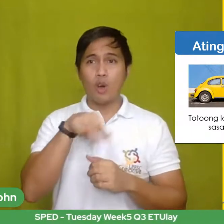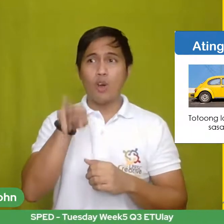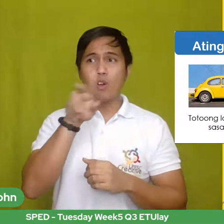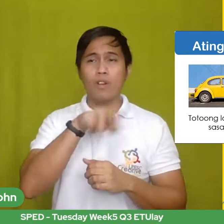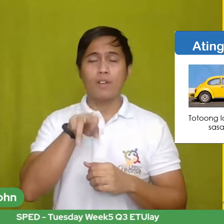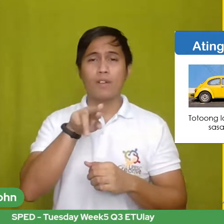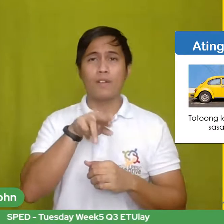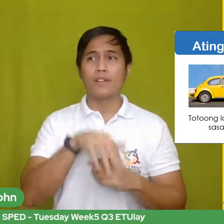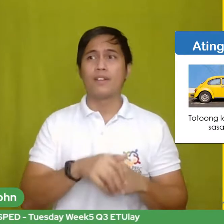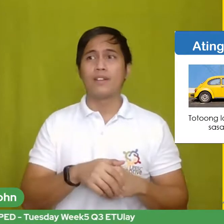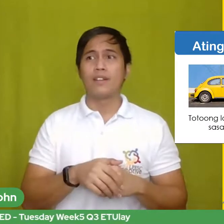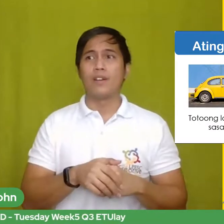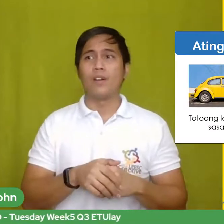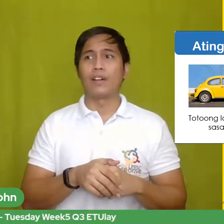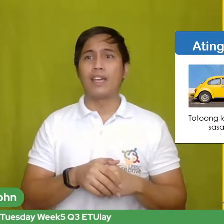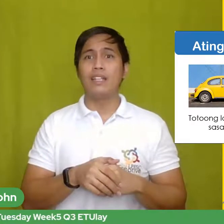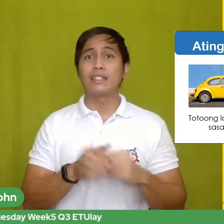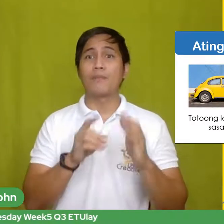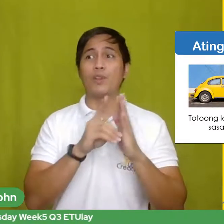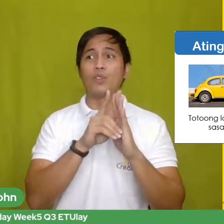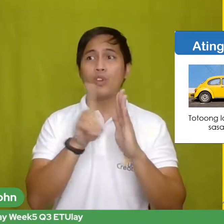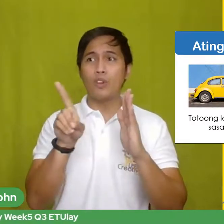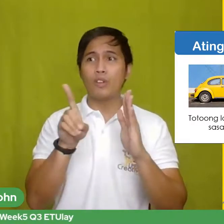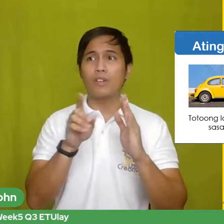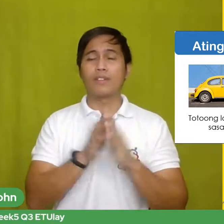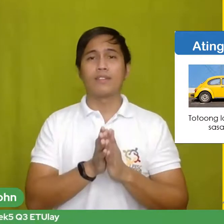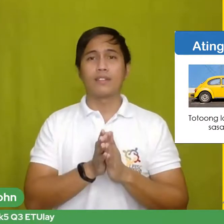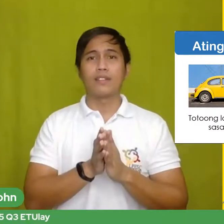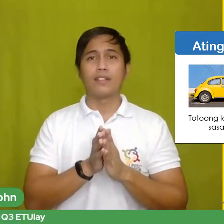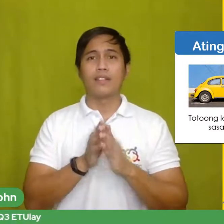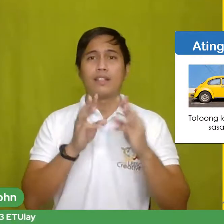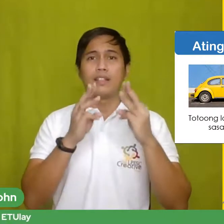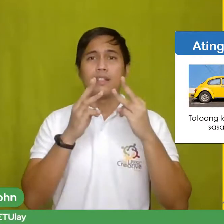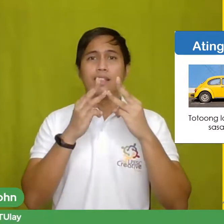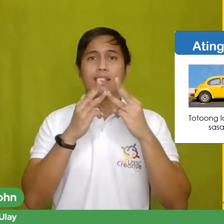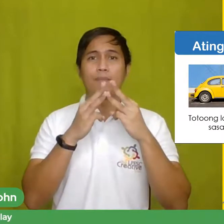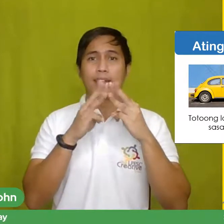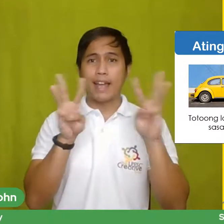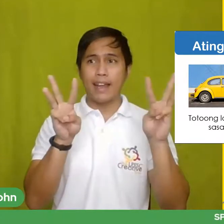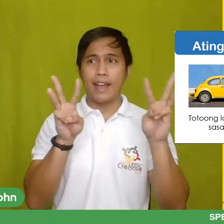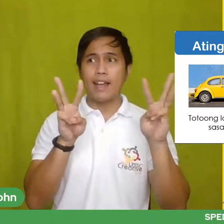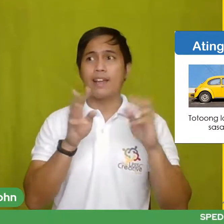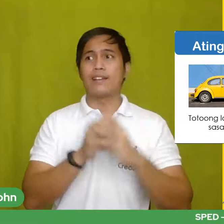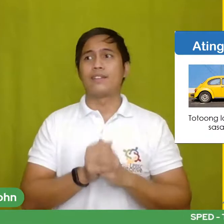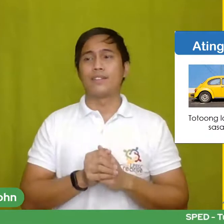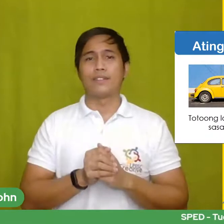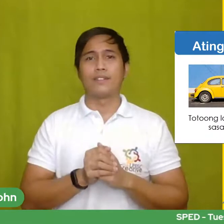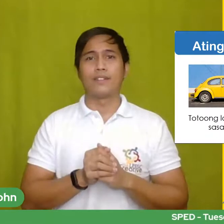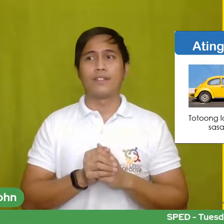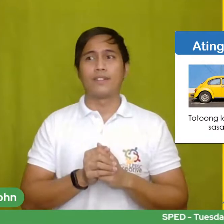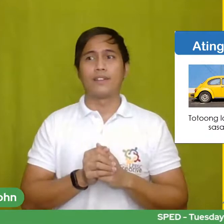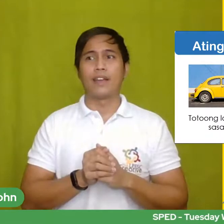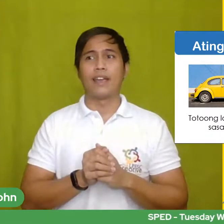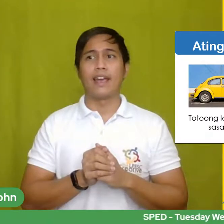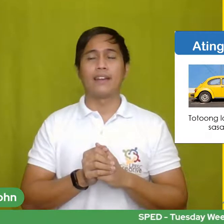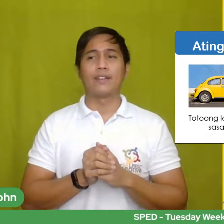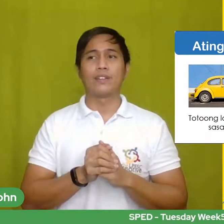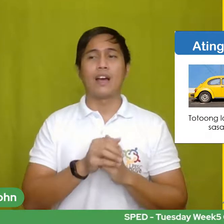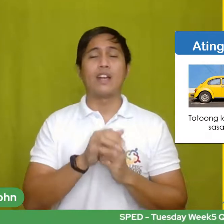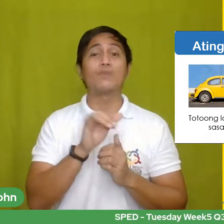gulong, okay, sa pinto, sa bintana. Ayan, so halos